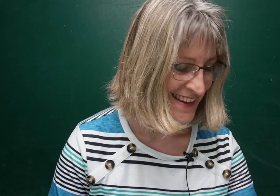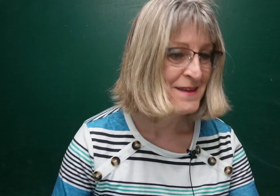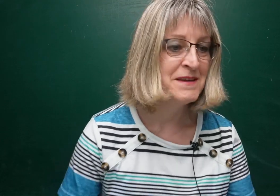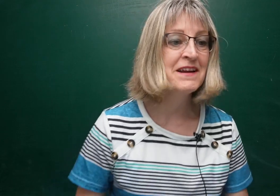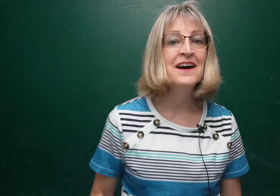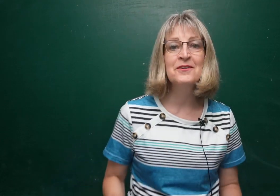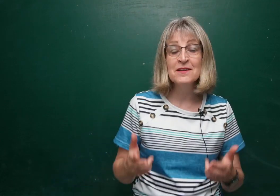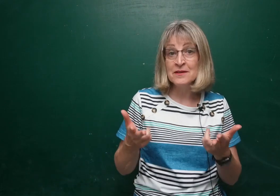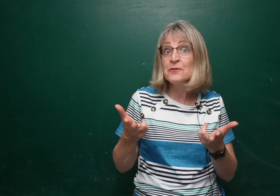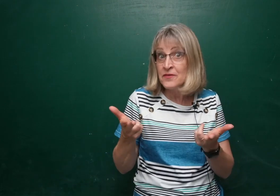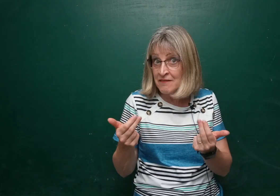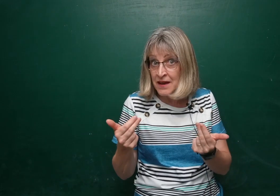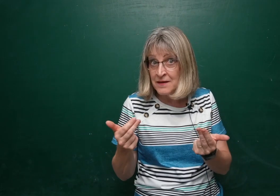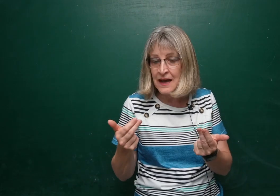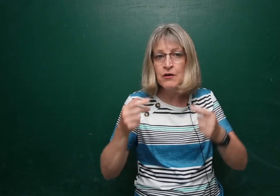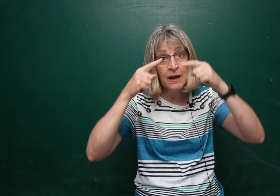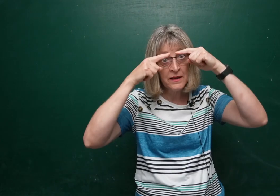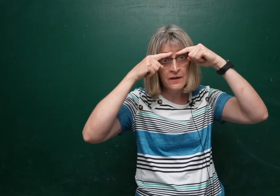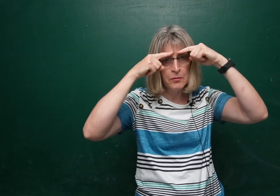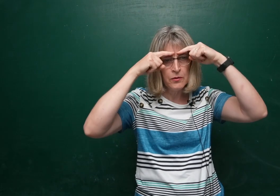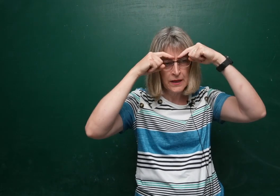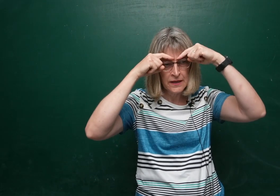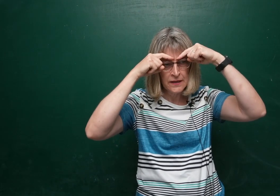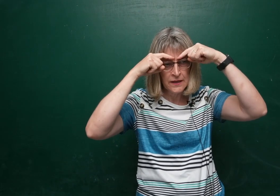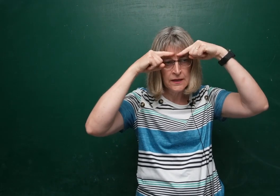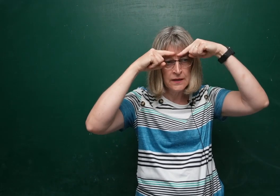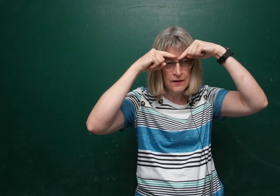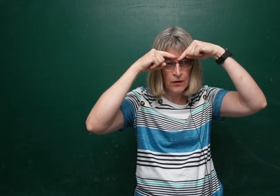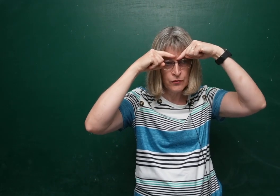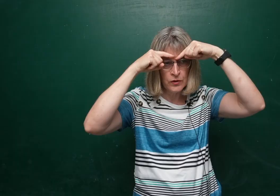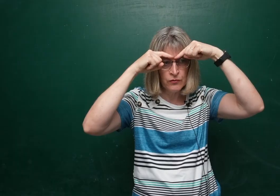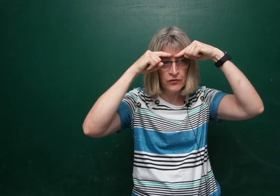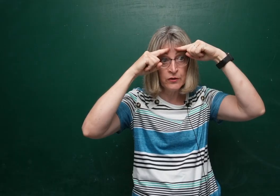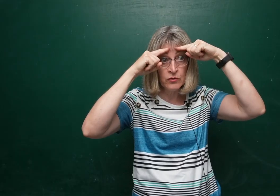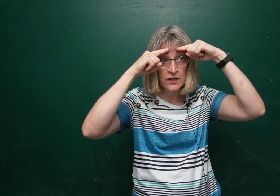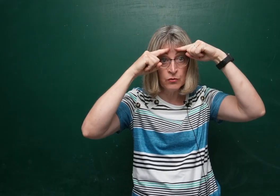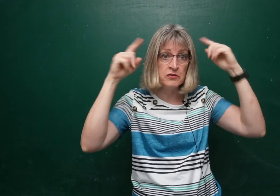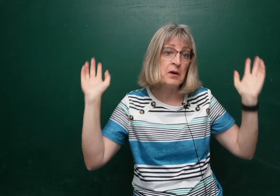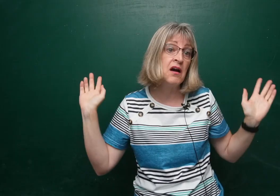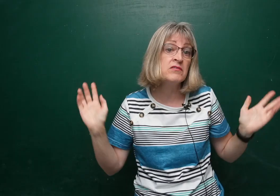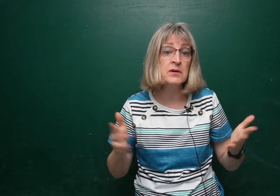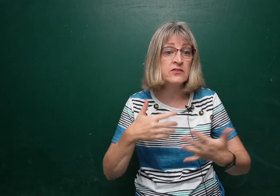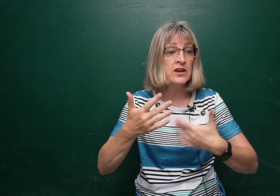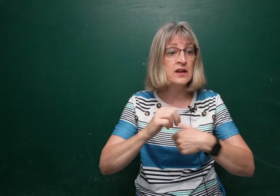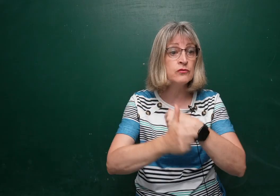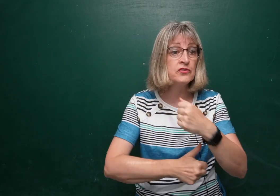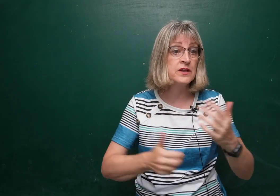Mais voilà, on a l'expression. Ça va? Alors, après, ça dépend. Il y en a qui rentrent les sourcils, d'autres qui les haussent. C'est pas grave. Après, c'est chacun son style,